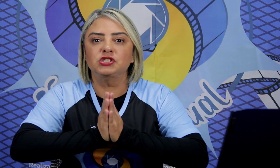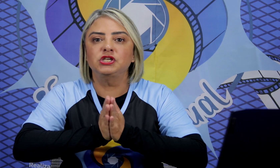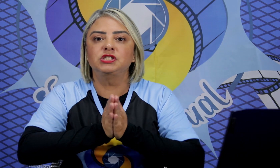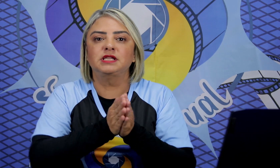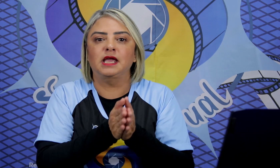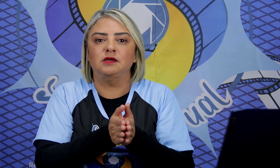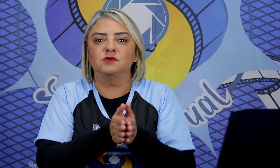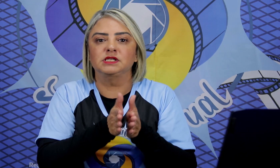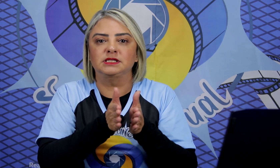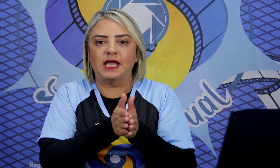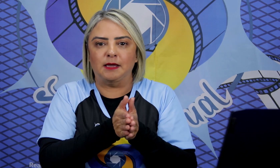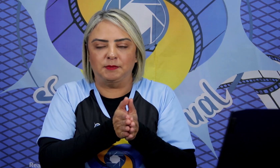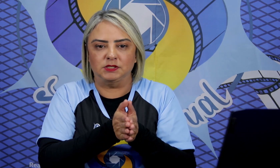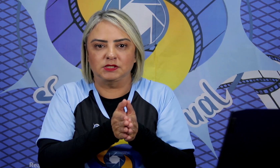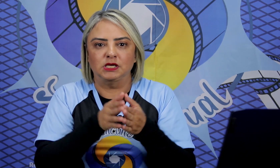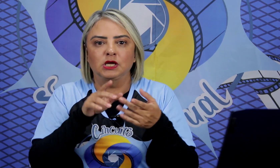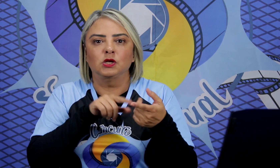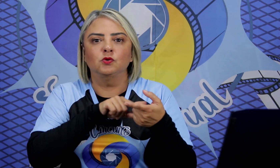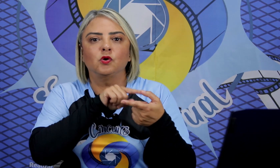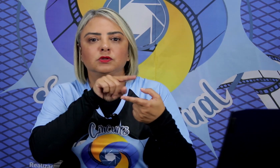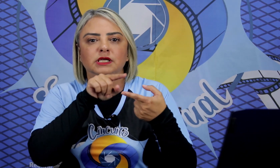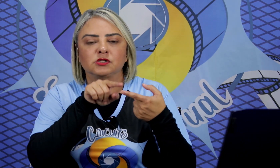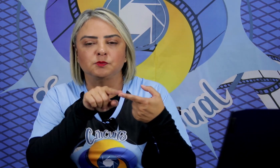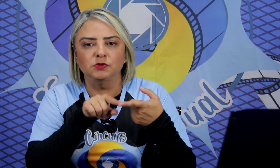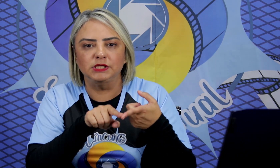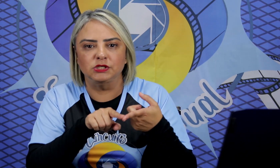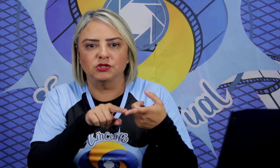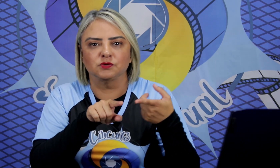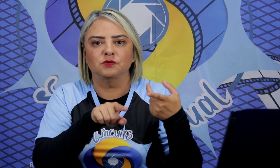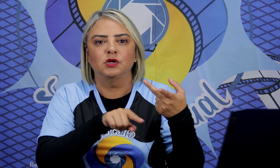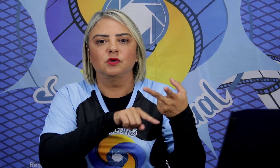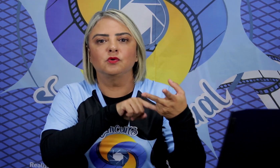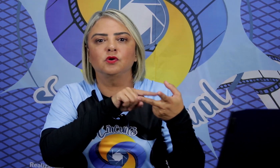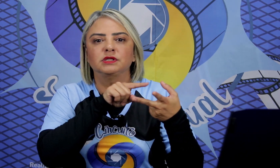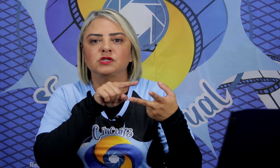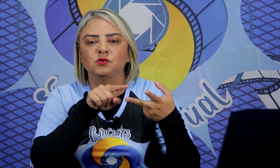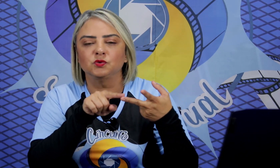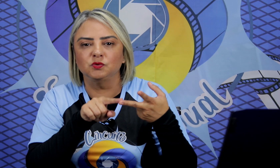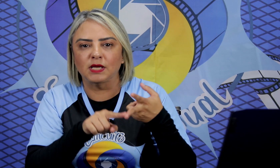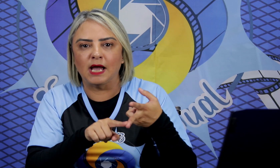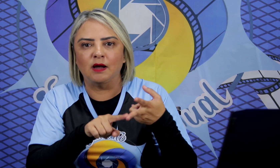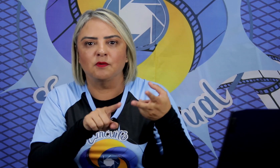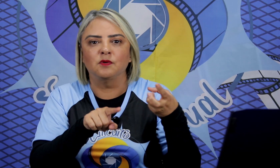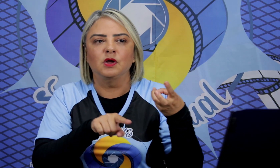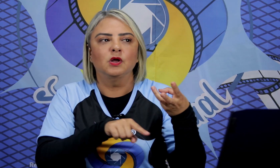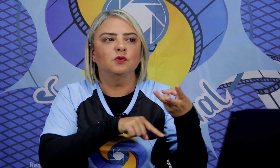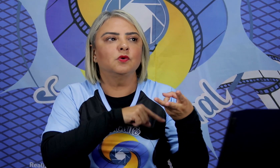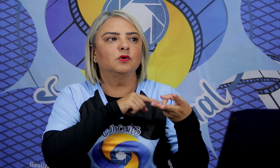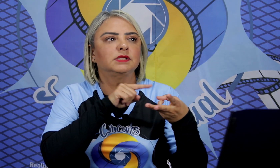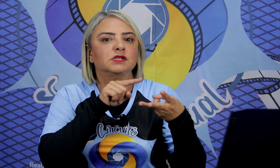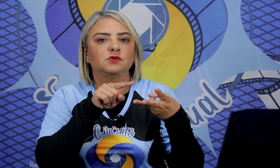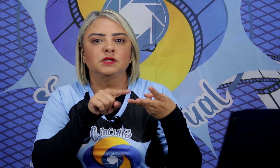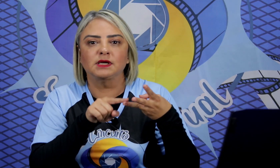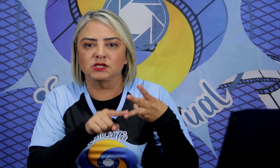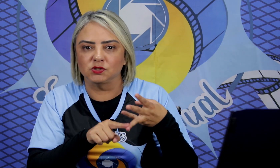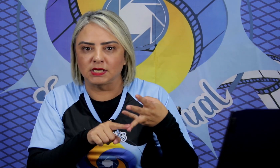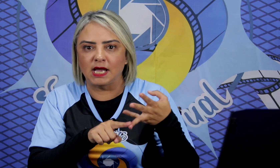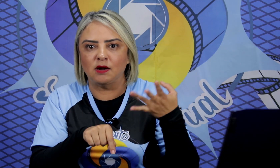gente tem os intérpretes no contexto político, no contexto cultural, no contexto educacional